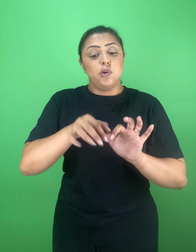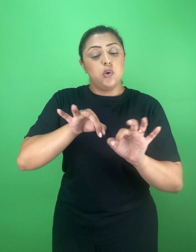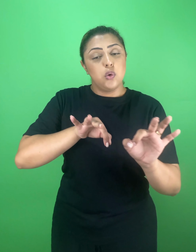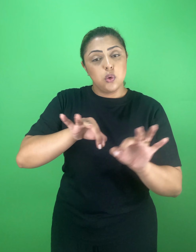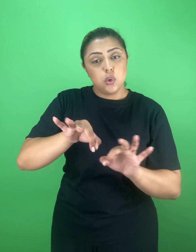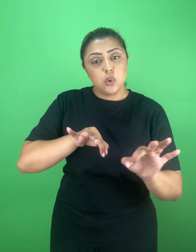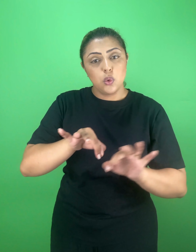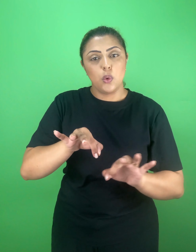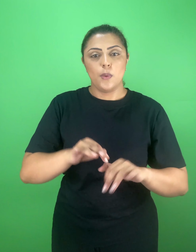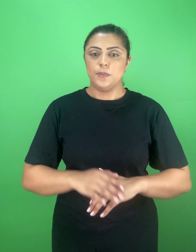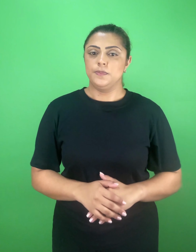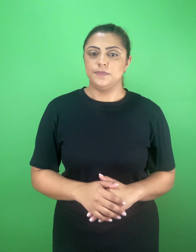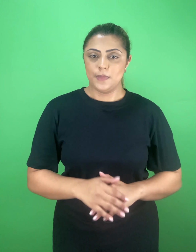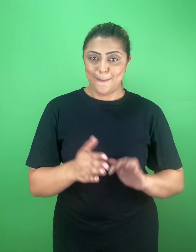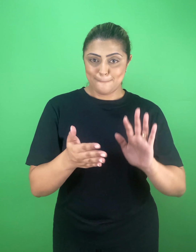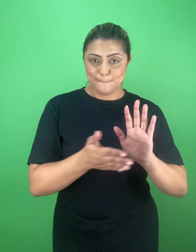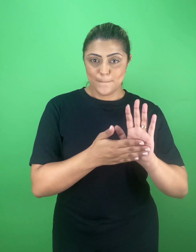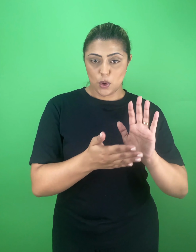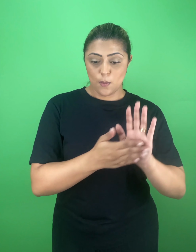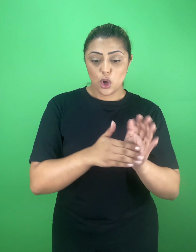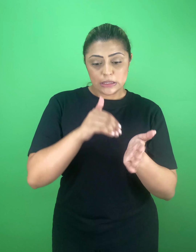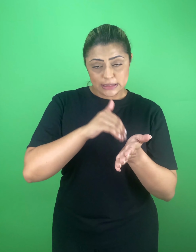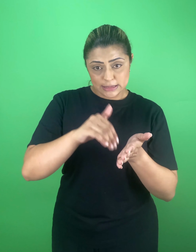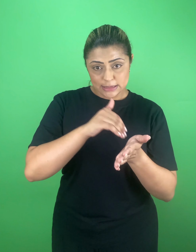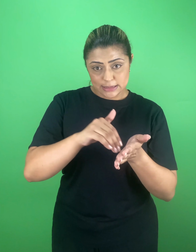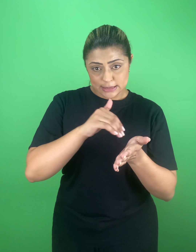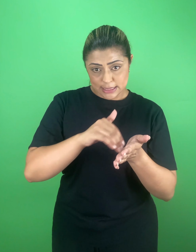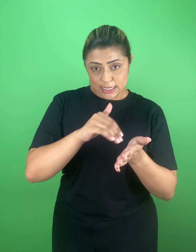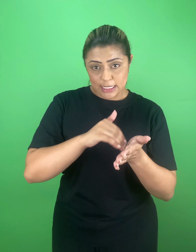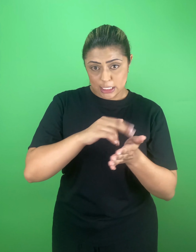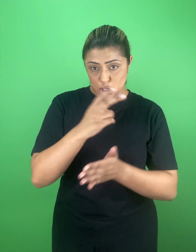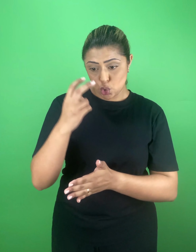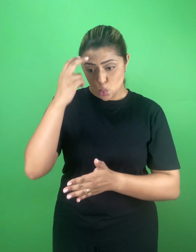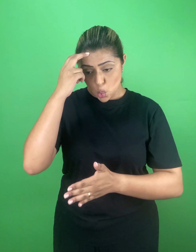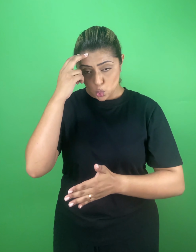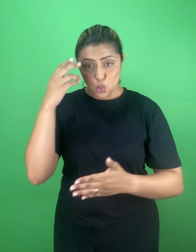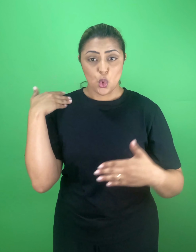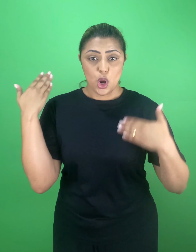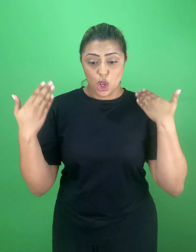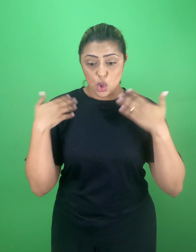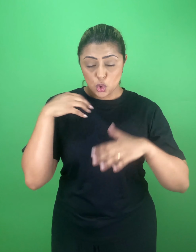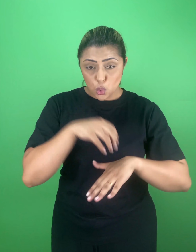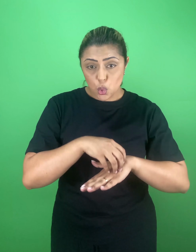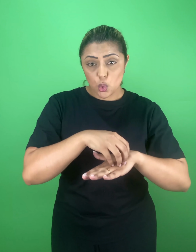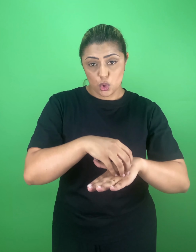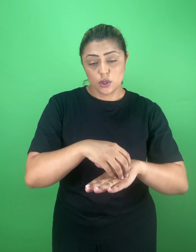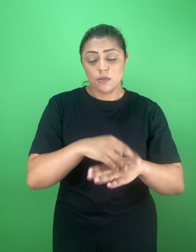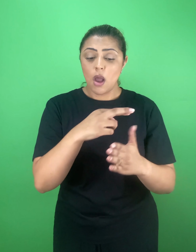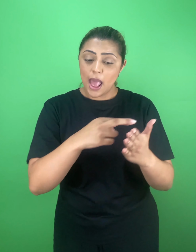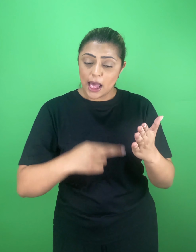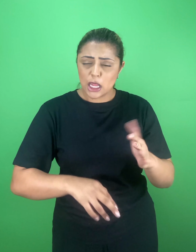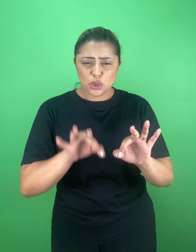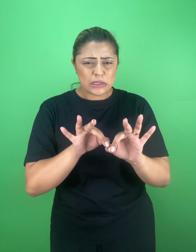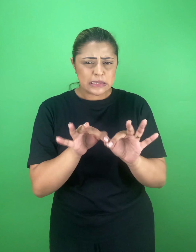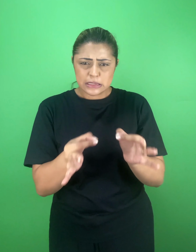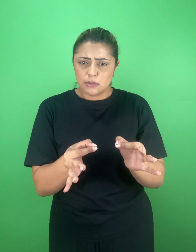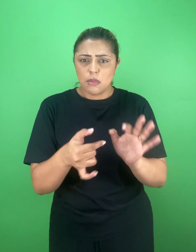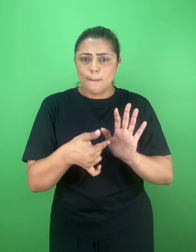proponente deve apresentar à Secretaria Municipal de Cultura e Turismo um relatório simplificado com os dados do mapeamento